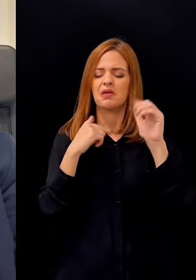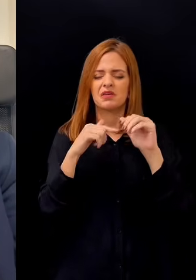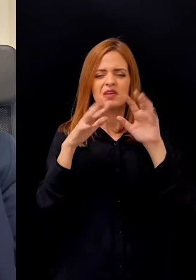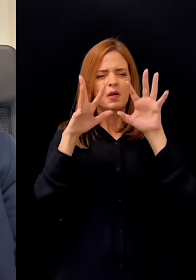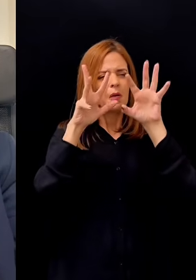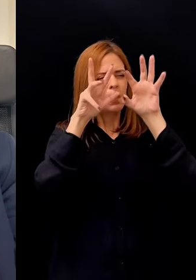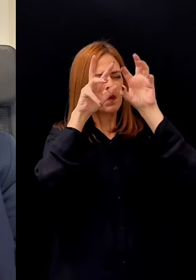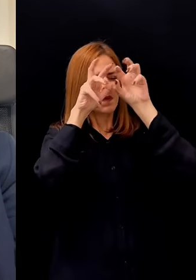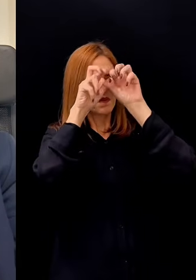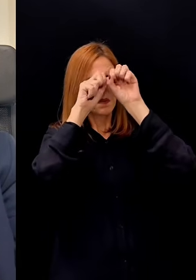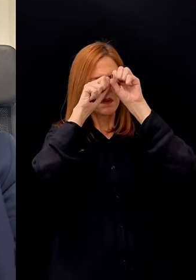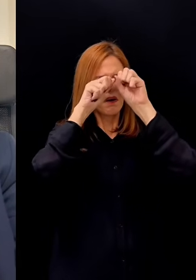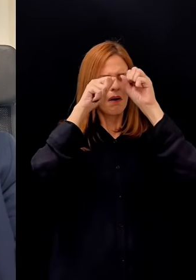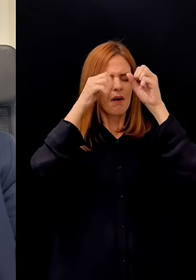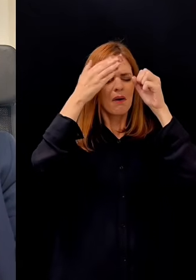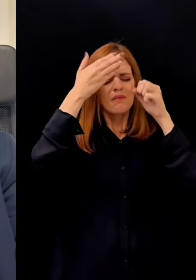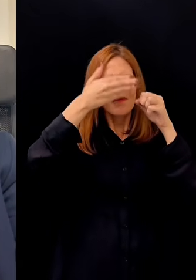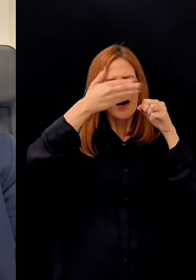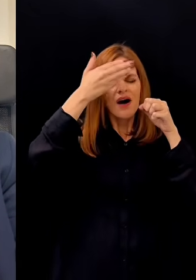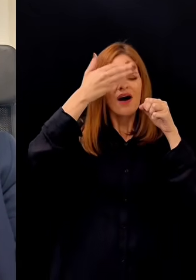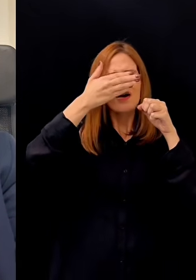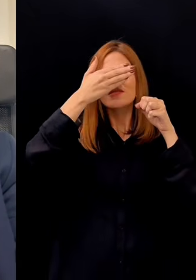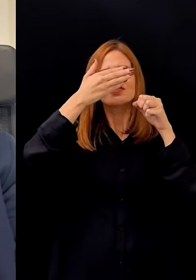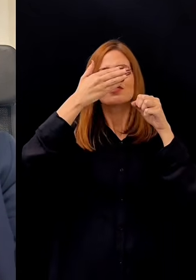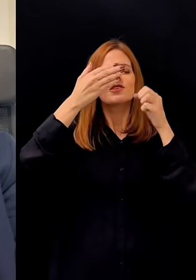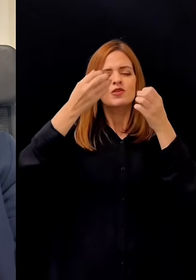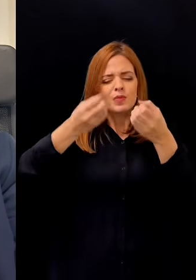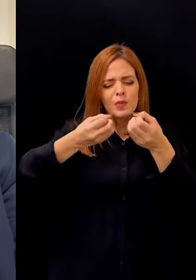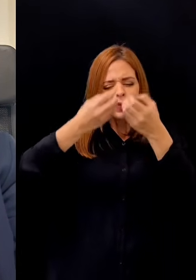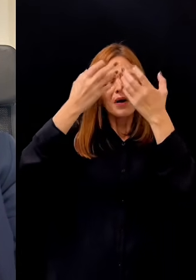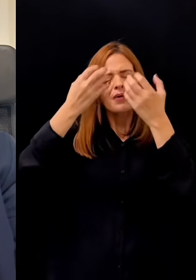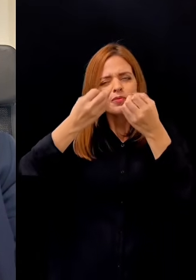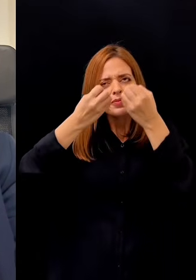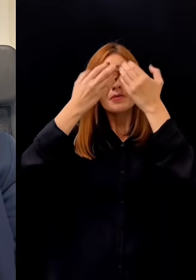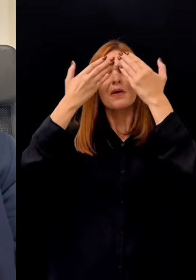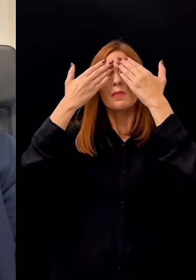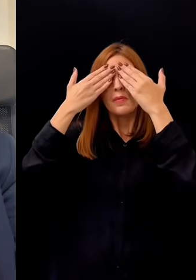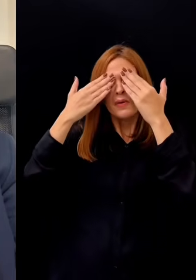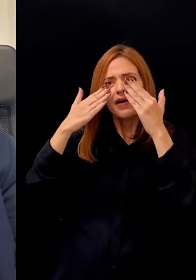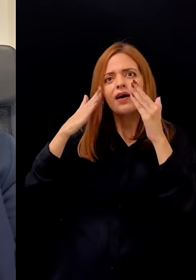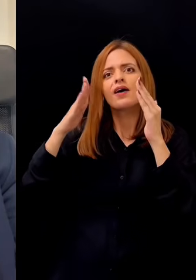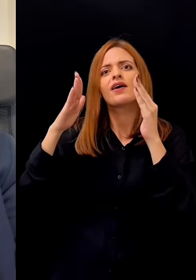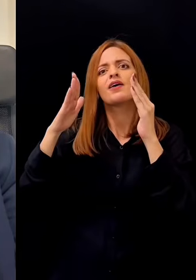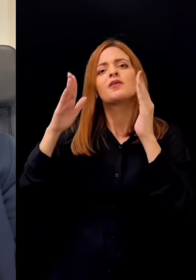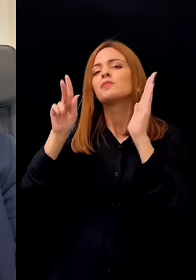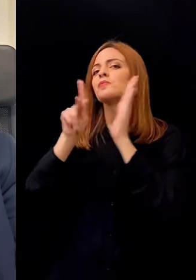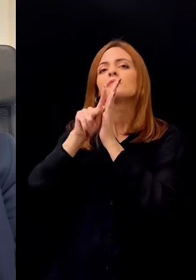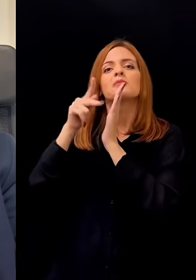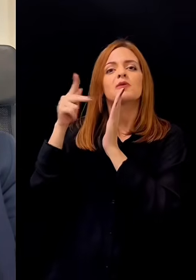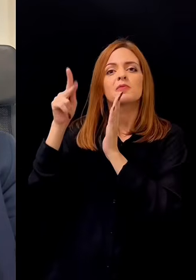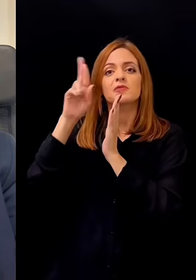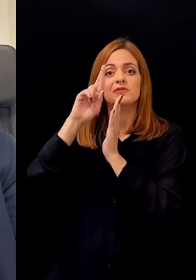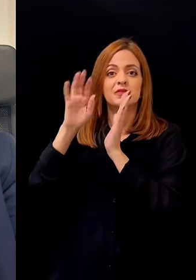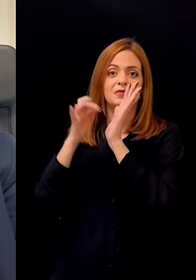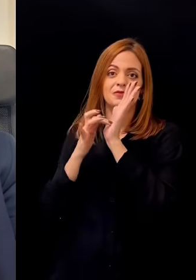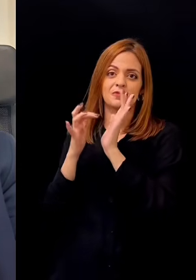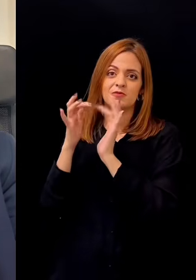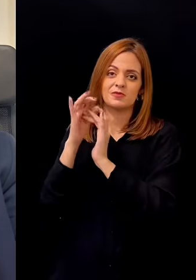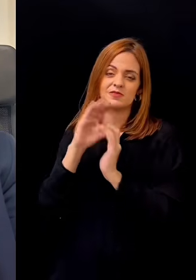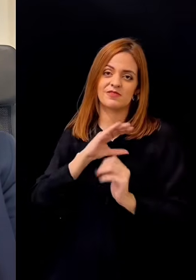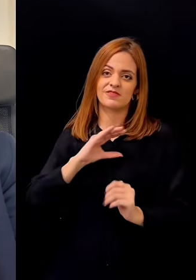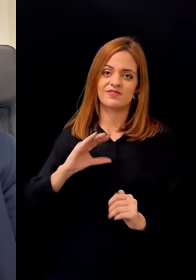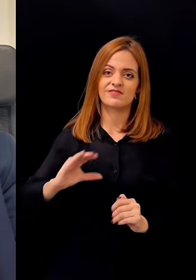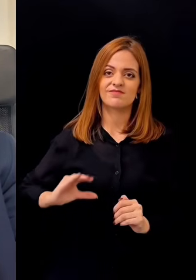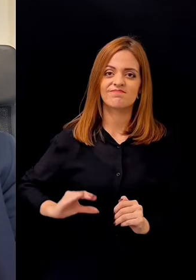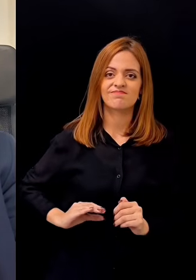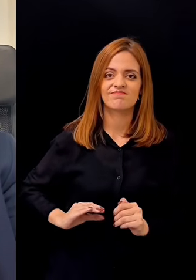das trevas para a maravilhosa luz de nosso Senhor Jesus Cristo. Que o Espírito